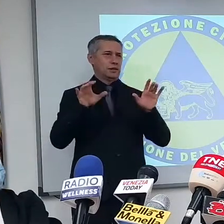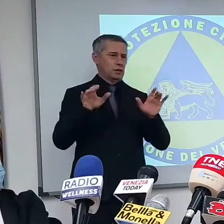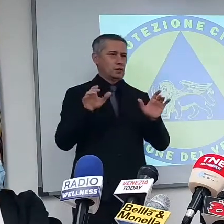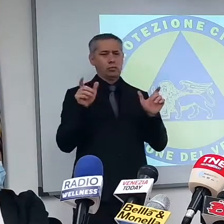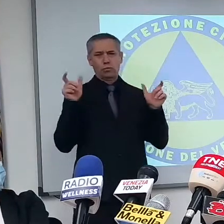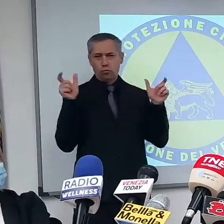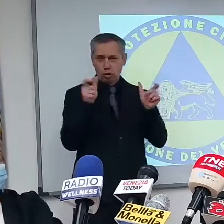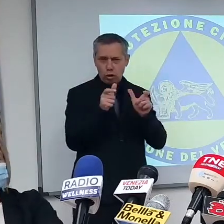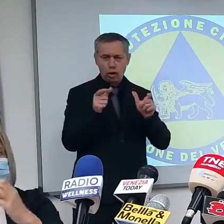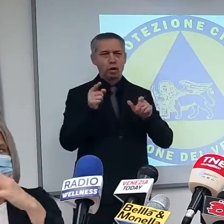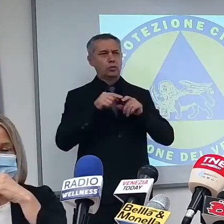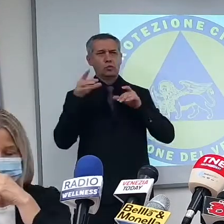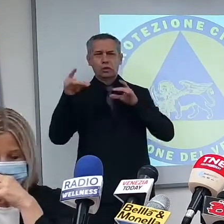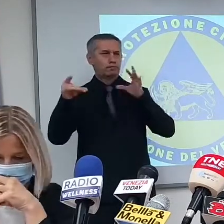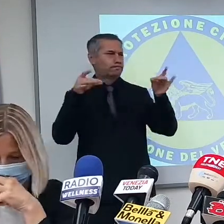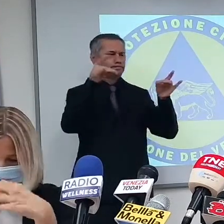della trasmissione del virus